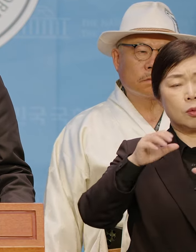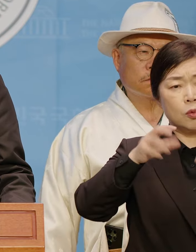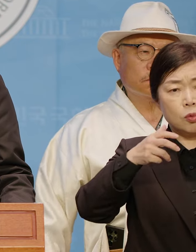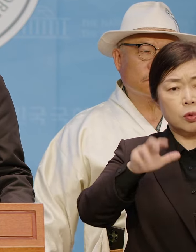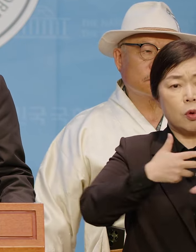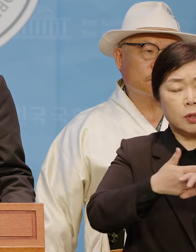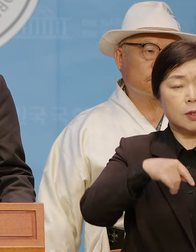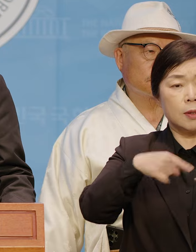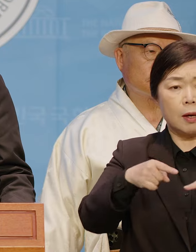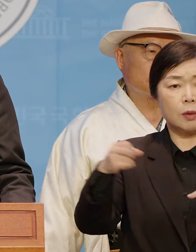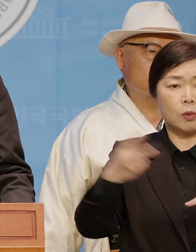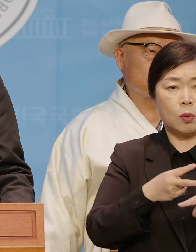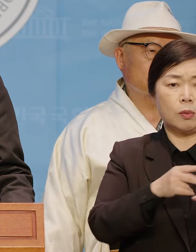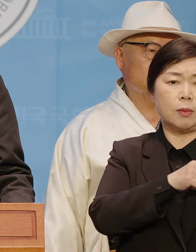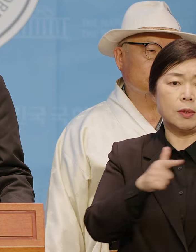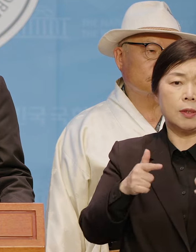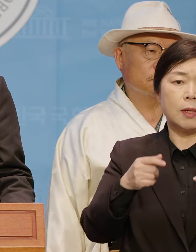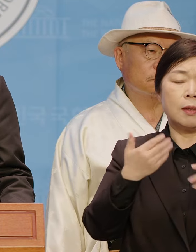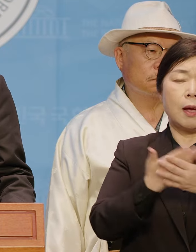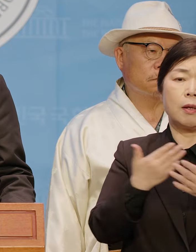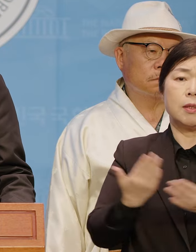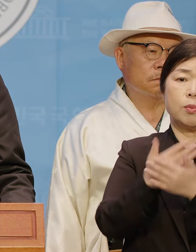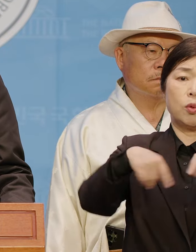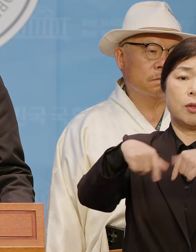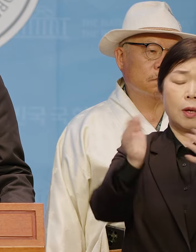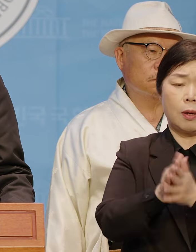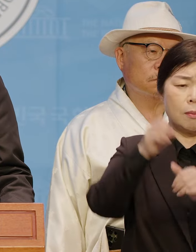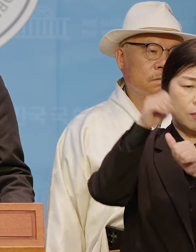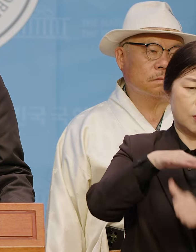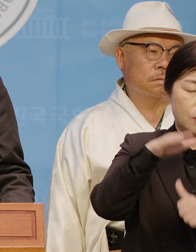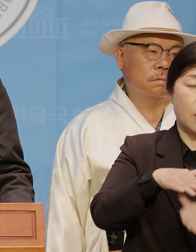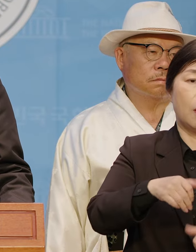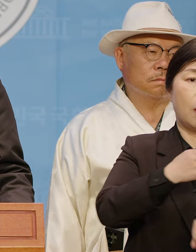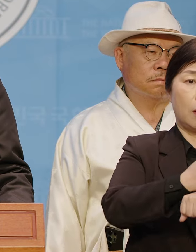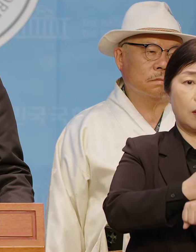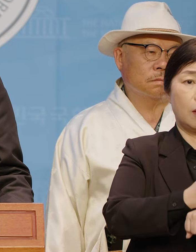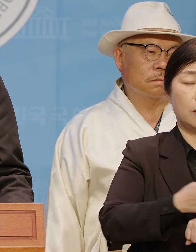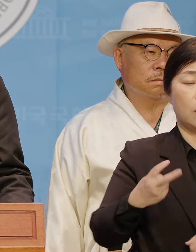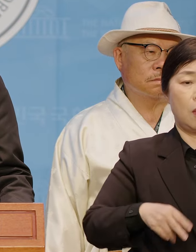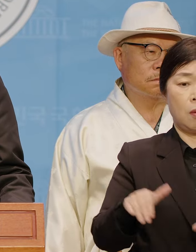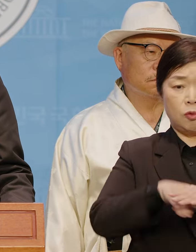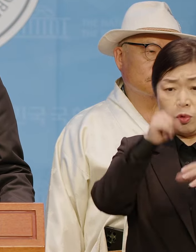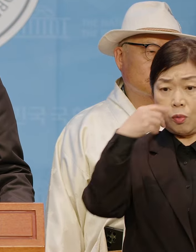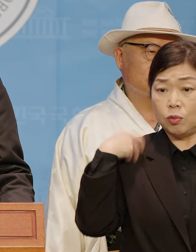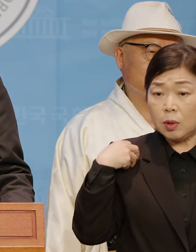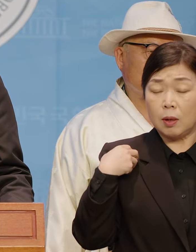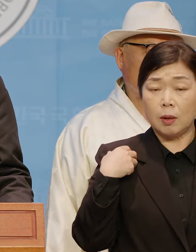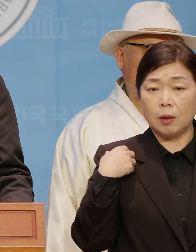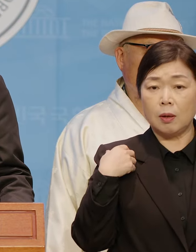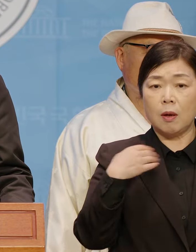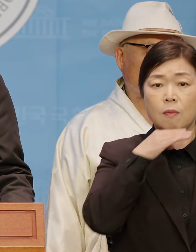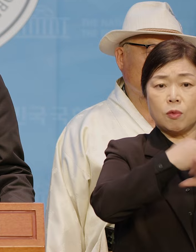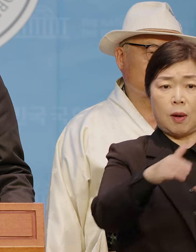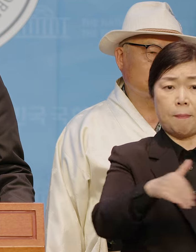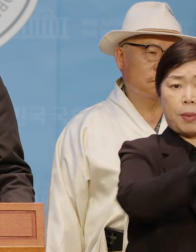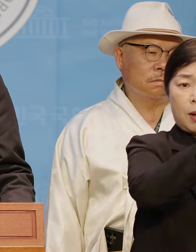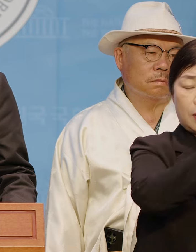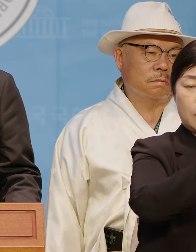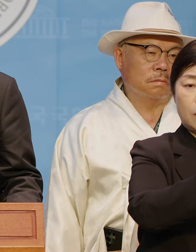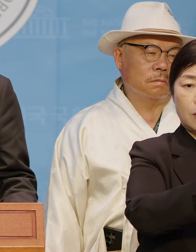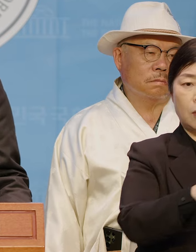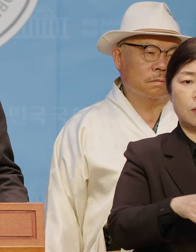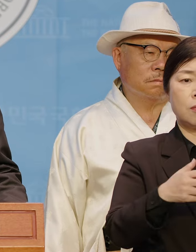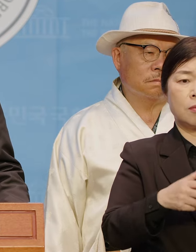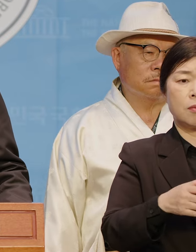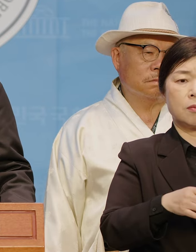씌우고 문재인 전 대통령과 북한이 손잡고 고려 연방제를 펼친다는 동 민주당 이재명 대포